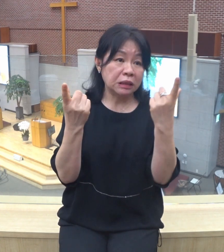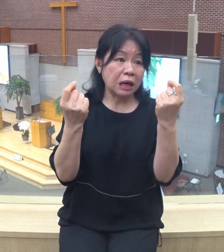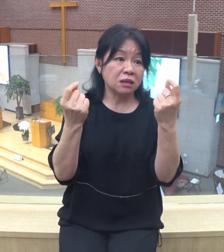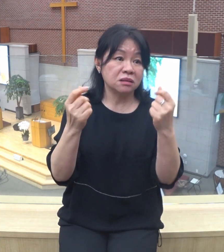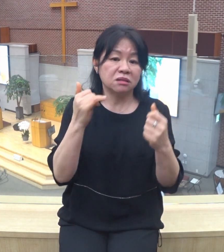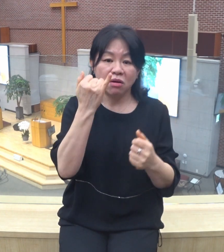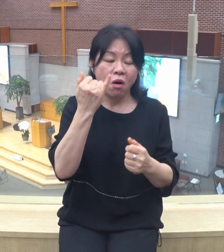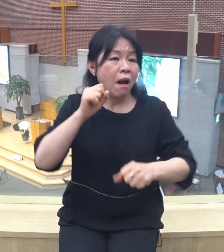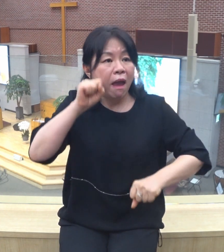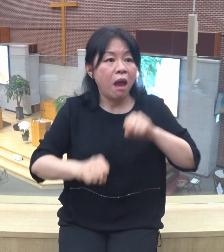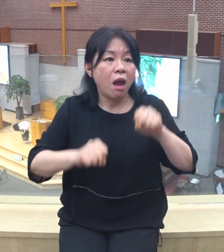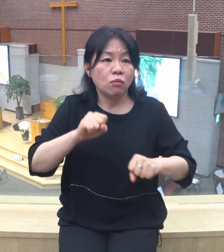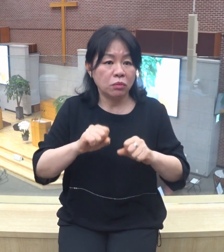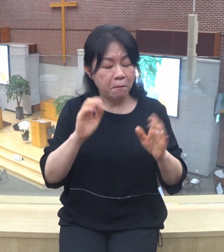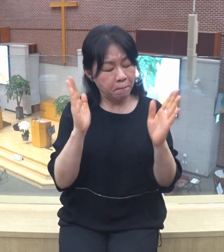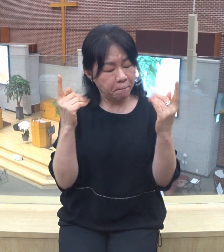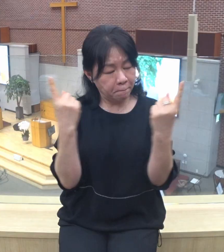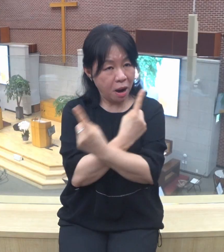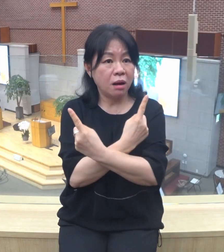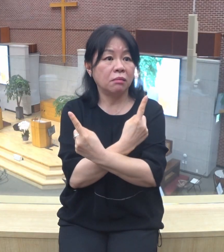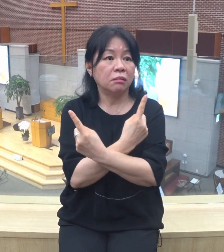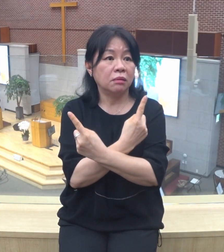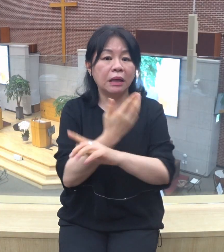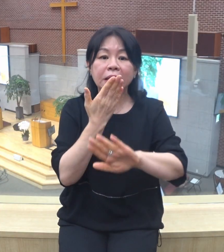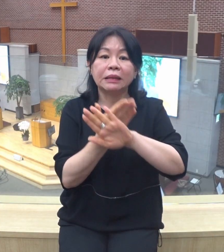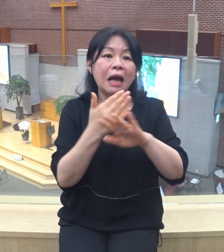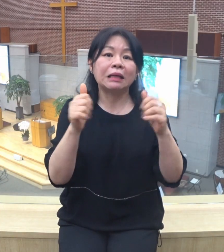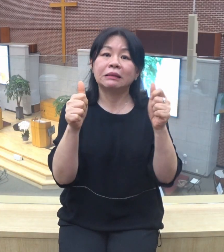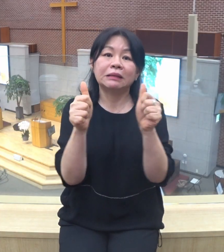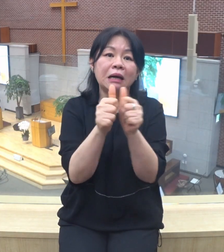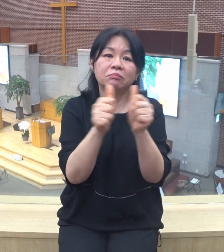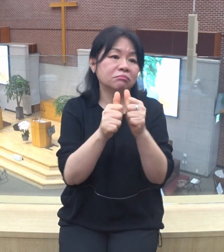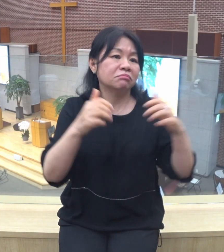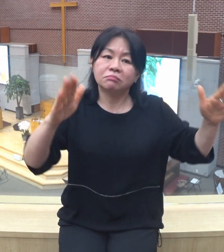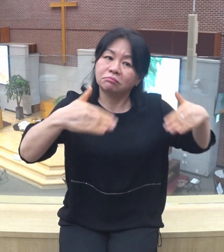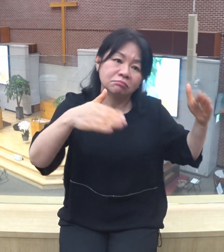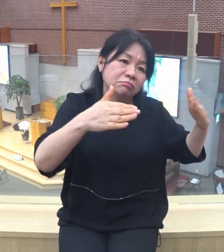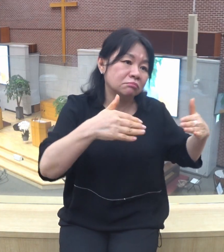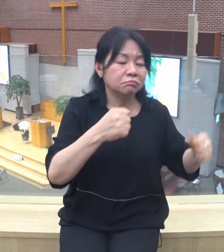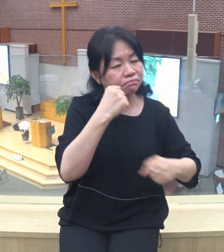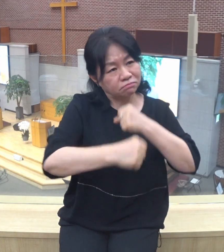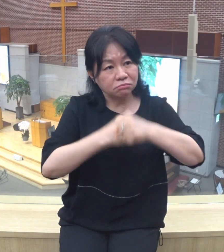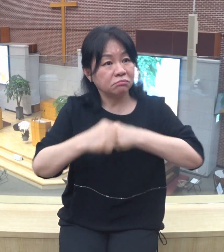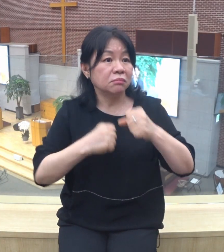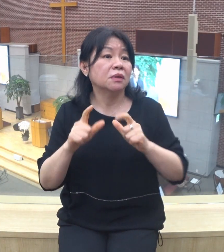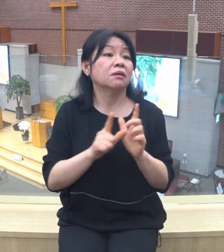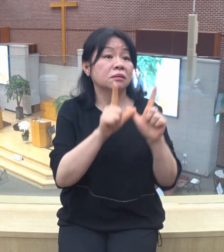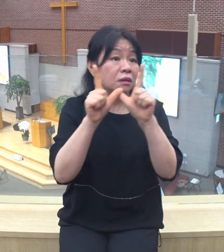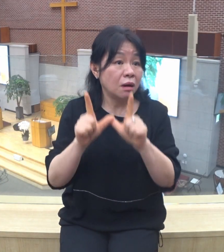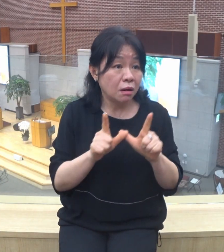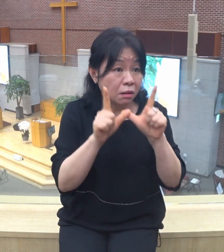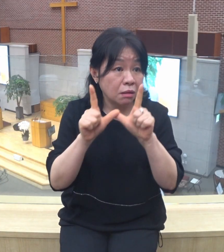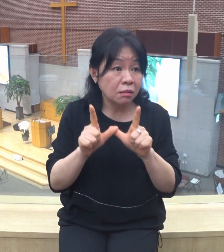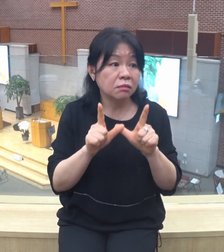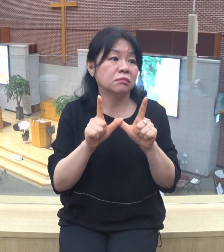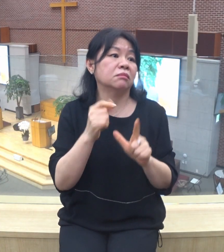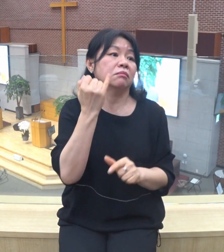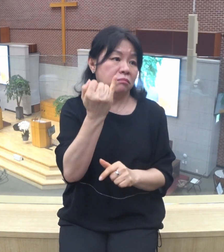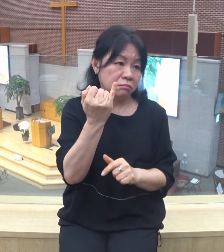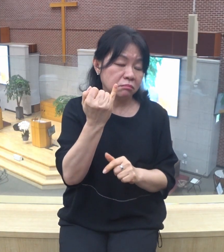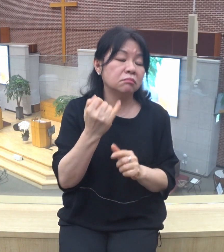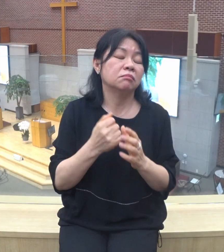살기 시작했습니다. 다른 남자와 육체적인 관계를 맺고 복수하면서 정말 그야말로 마음대로